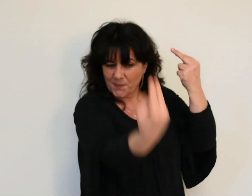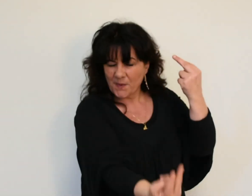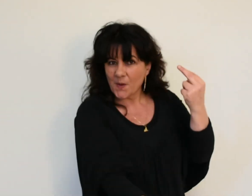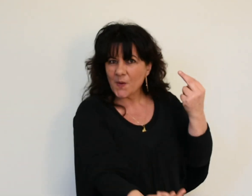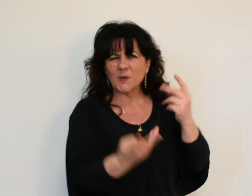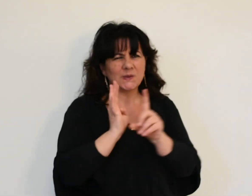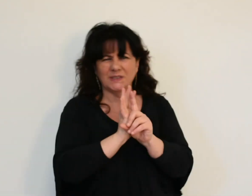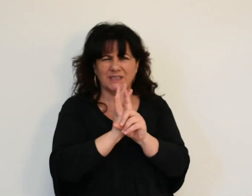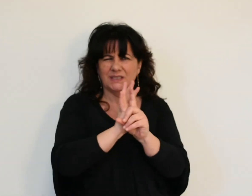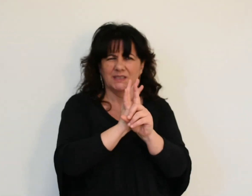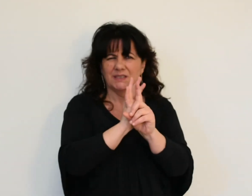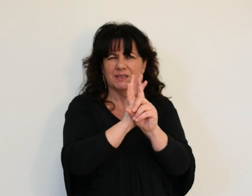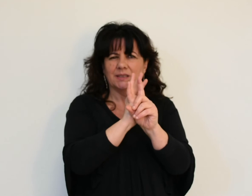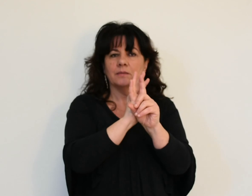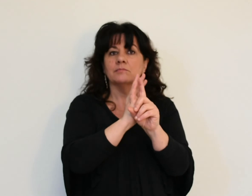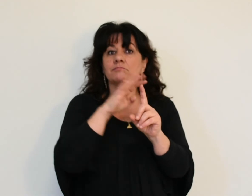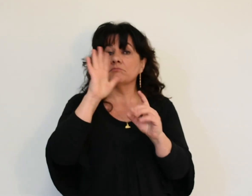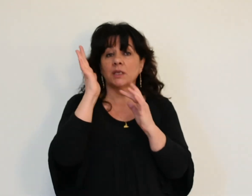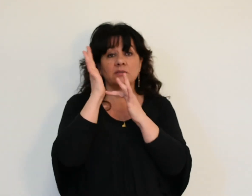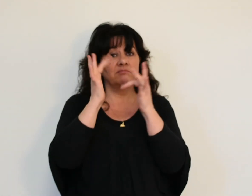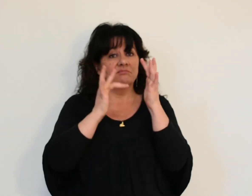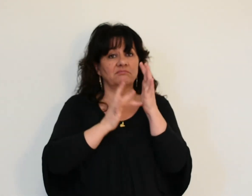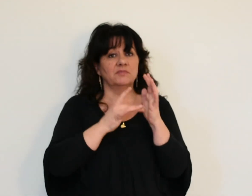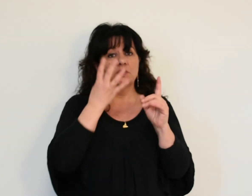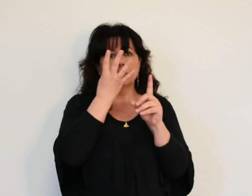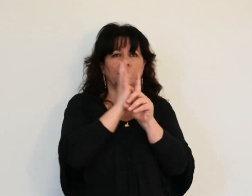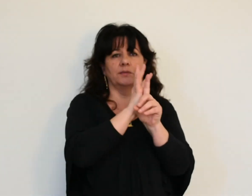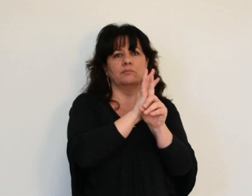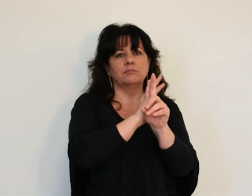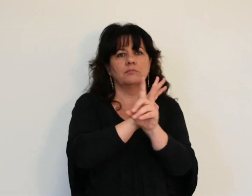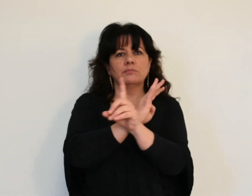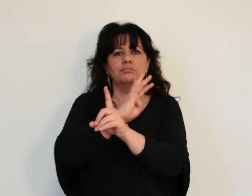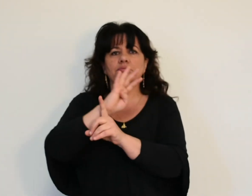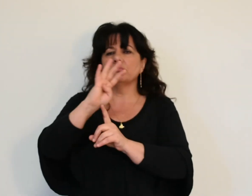Mais lui, passant au milieu d'eux, allait son chemin.